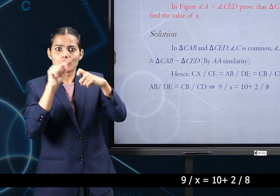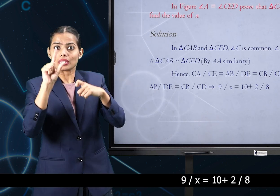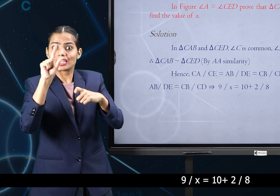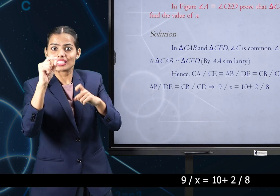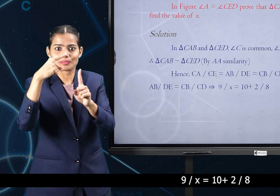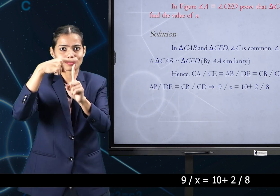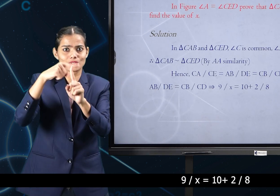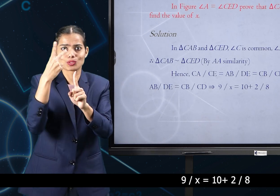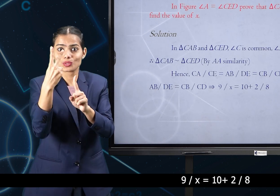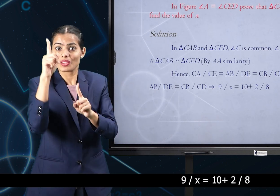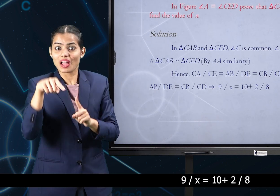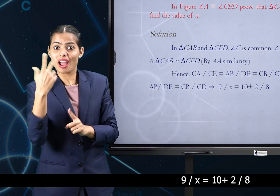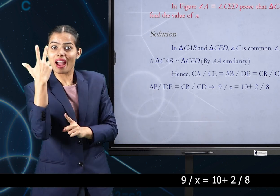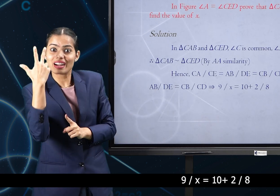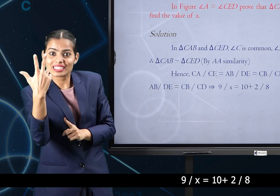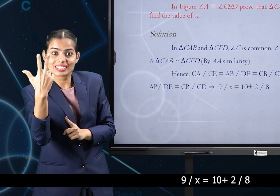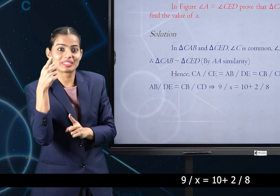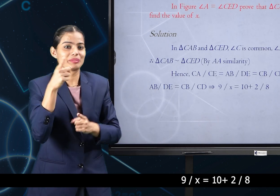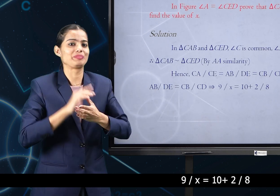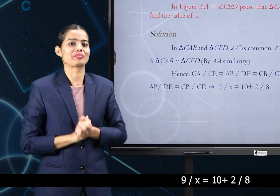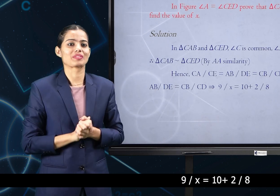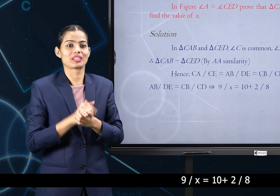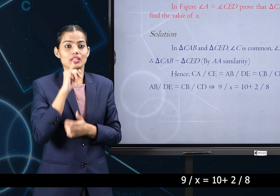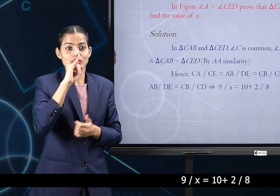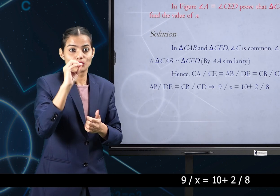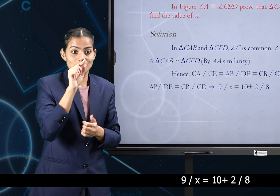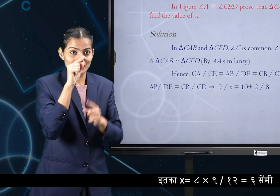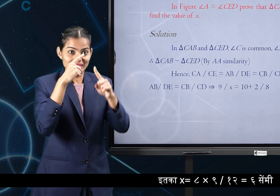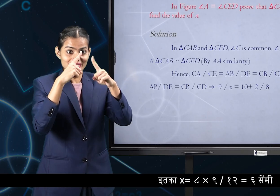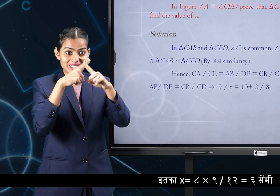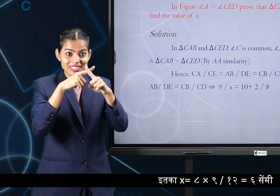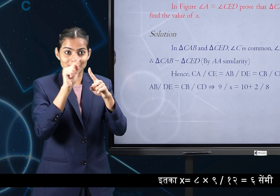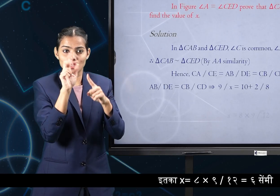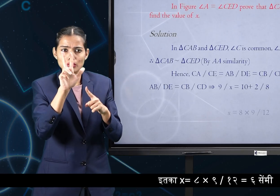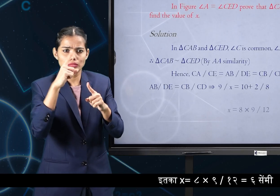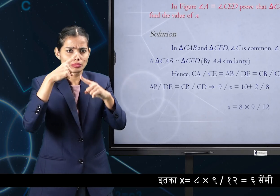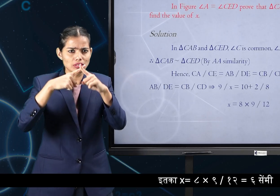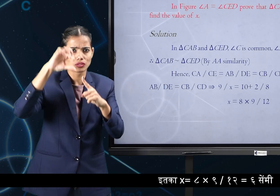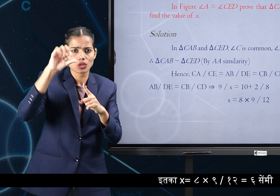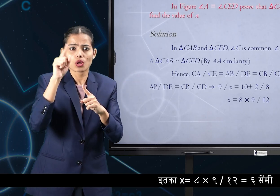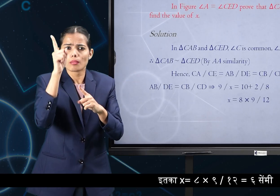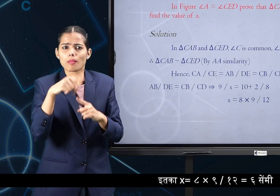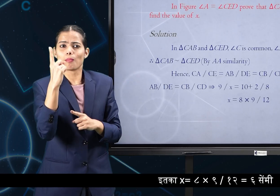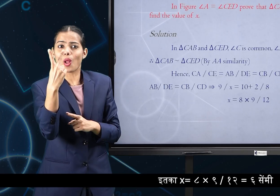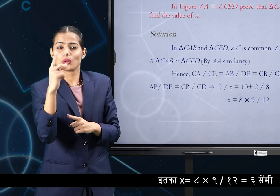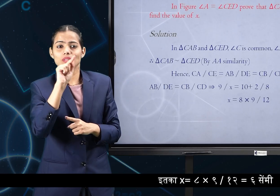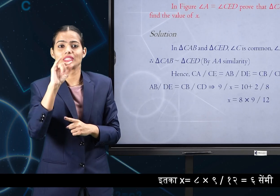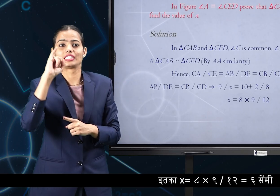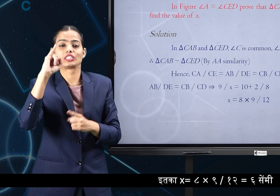9 by x is equal to 10 plus 2 by 8 इतका. x is equal to 8. 9 by